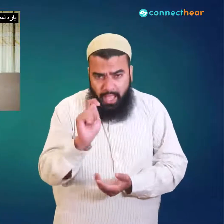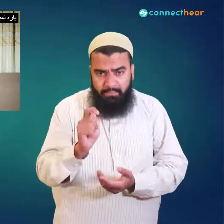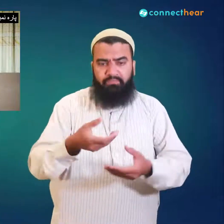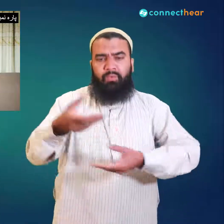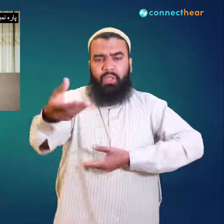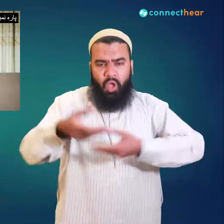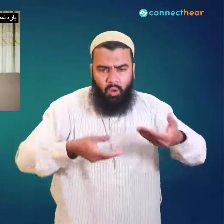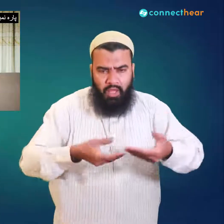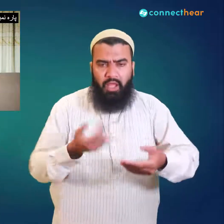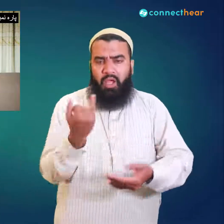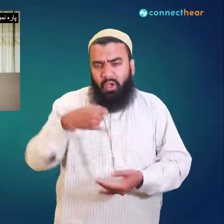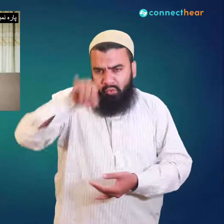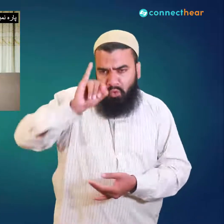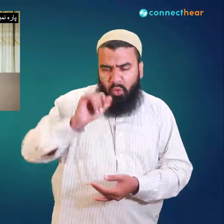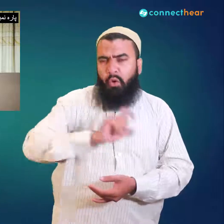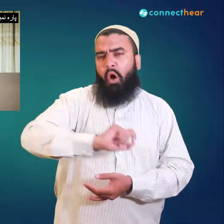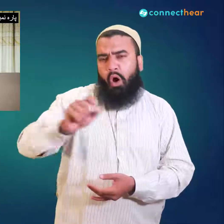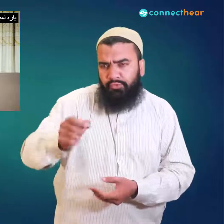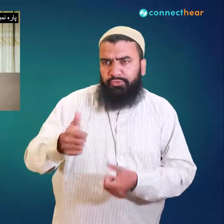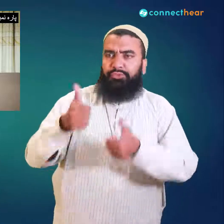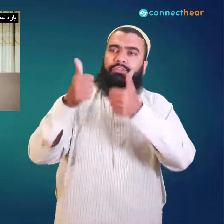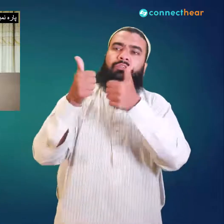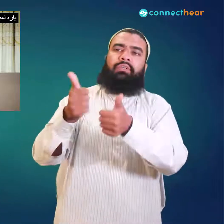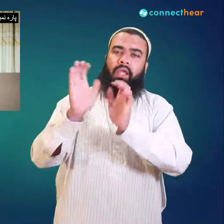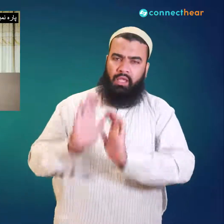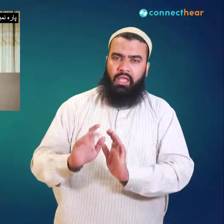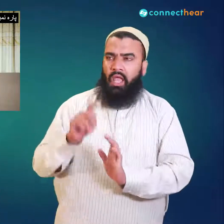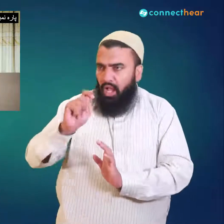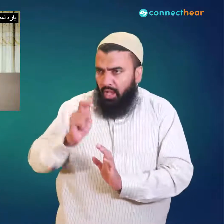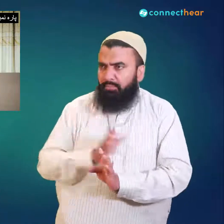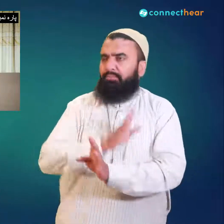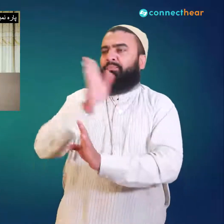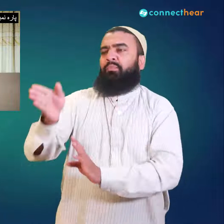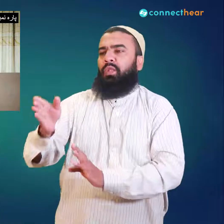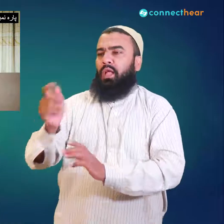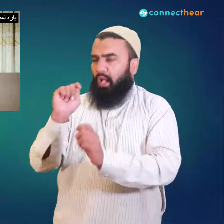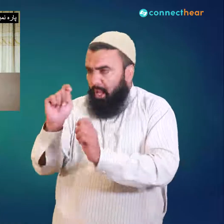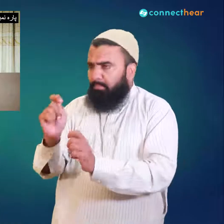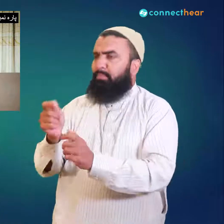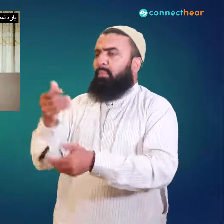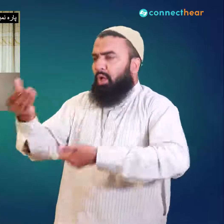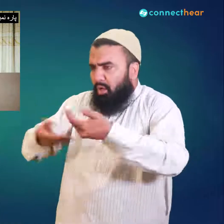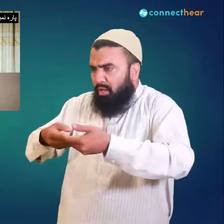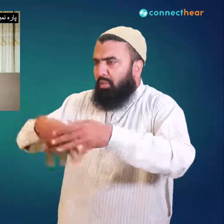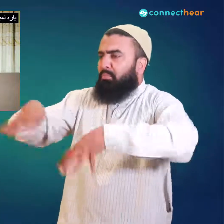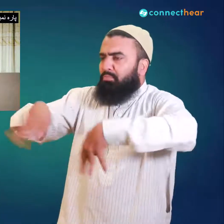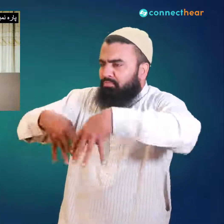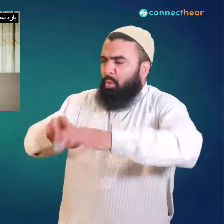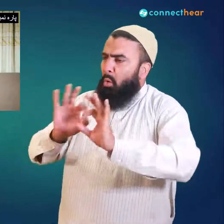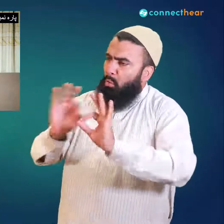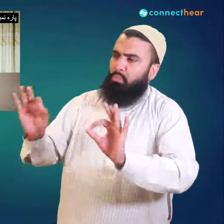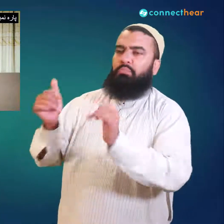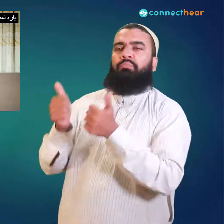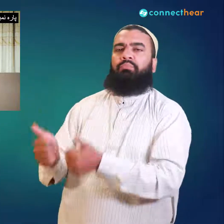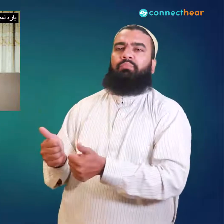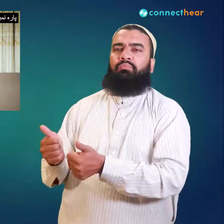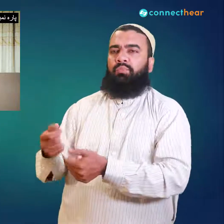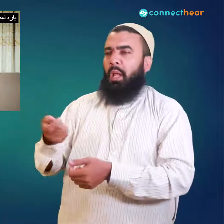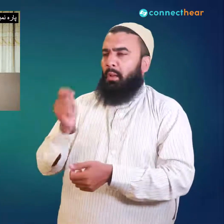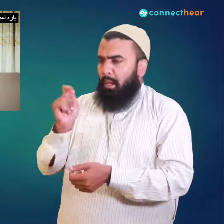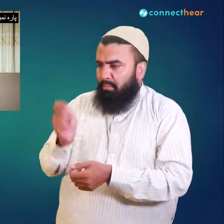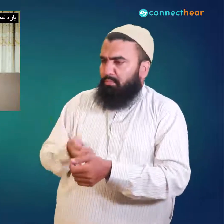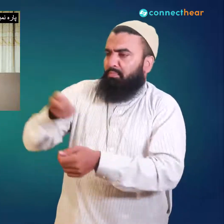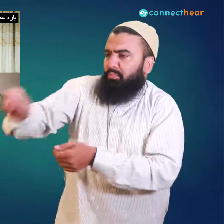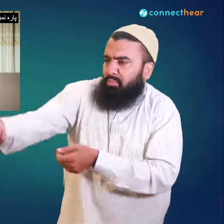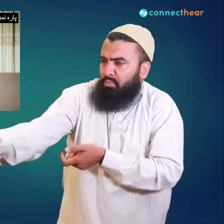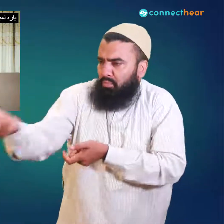چیز یعنی مال اور جان جو کہ ختم ہونے والا ہے، یہ اللہ کی رضا، اللہ کے قرب اور اللہ